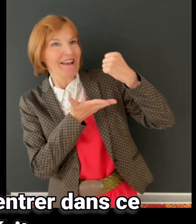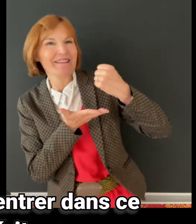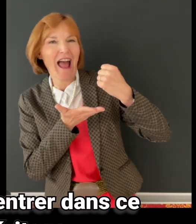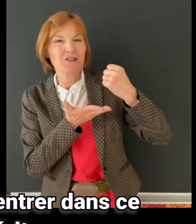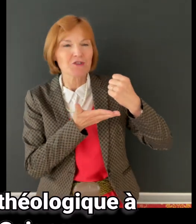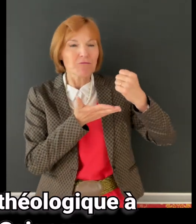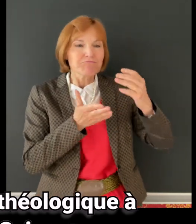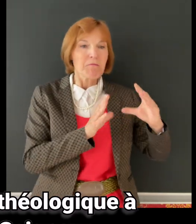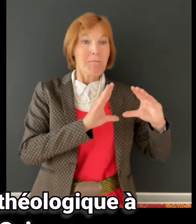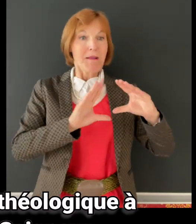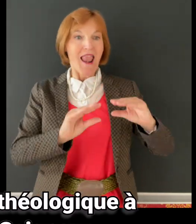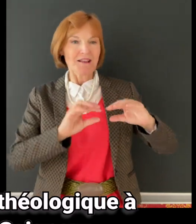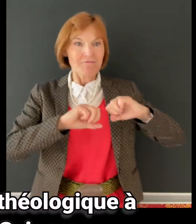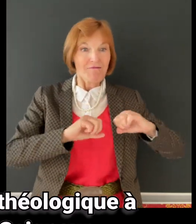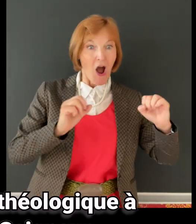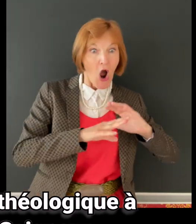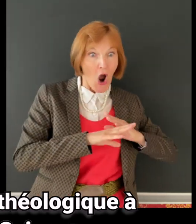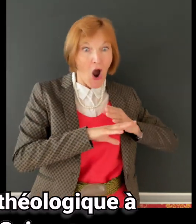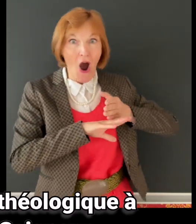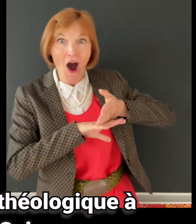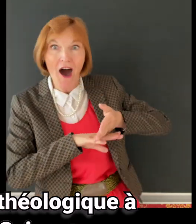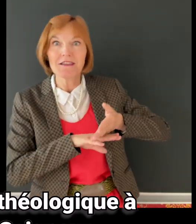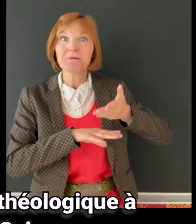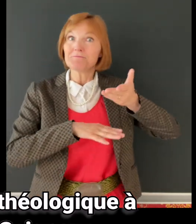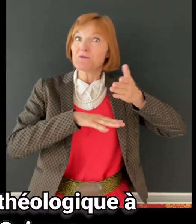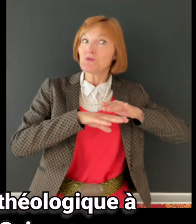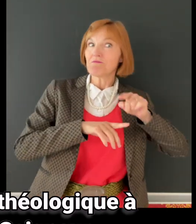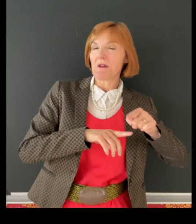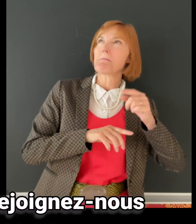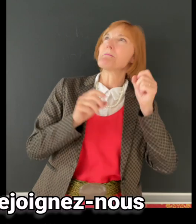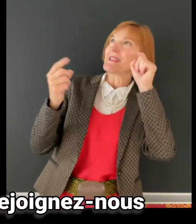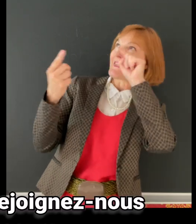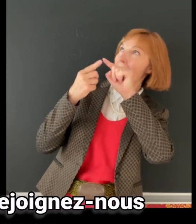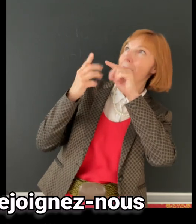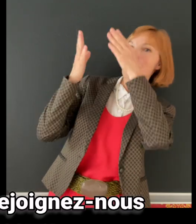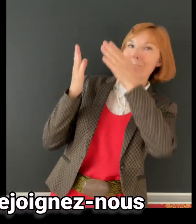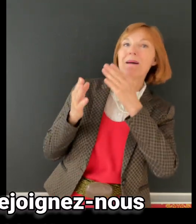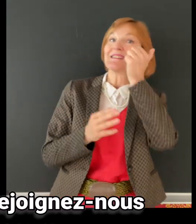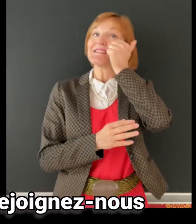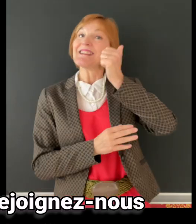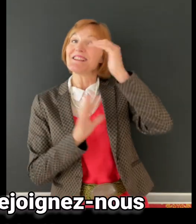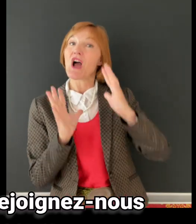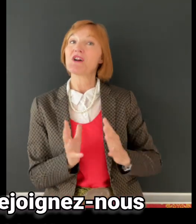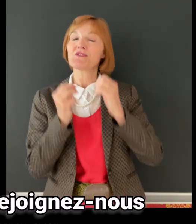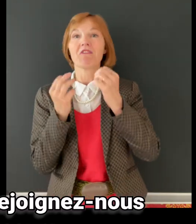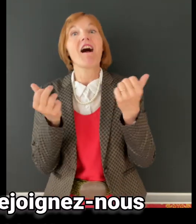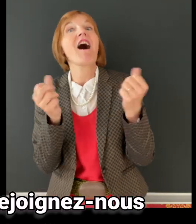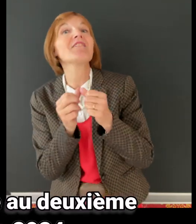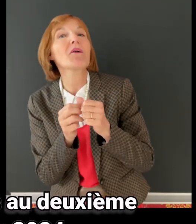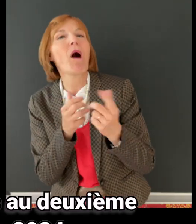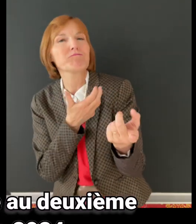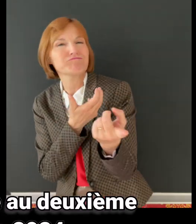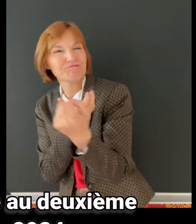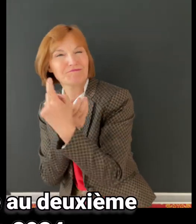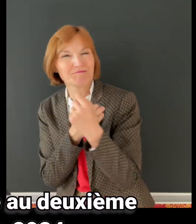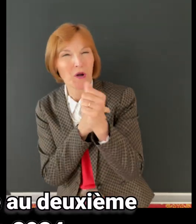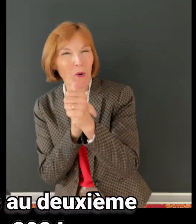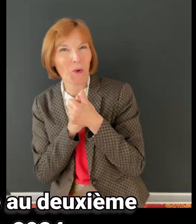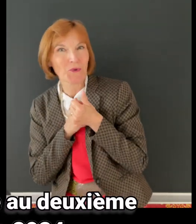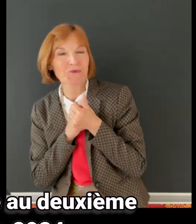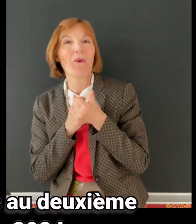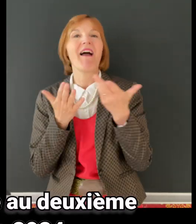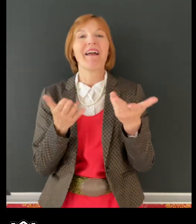grand héritage de la réflexion théologique à propos du Seigneur et du Sauveur, rejoignez-nous pour le cours de Christologie